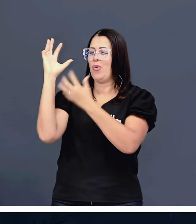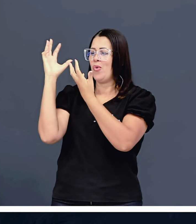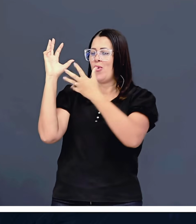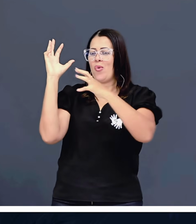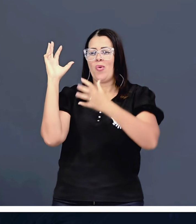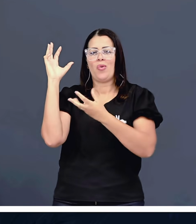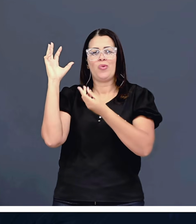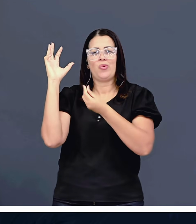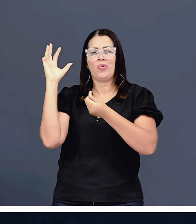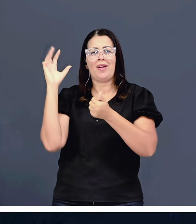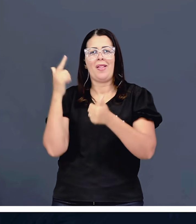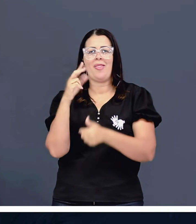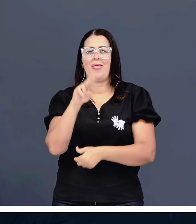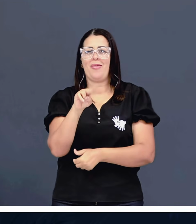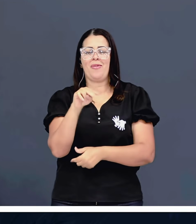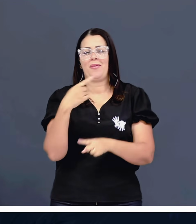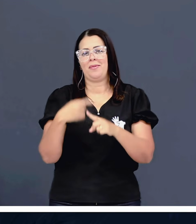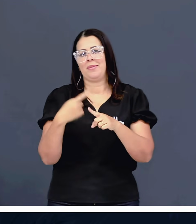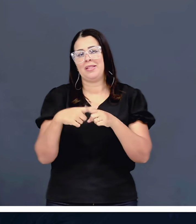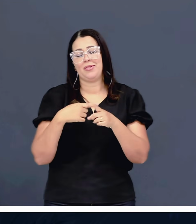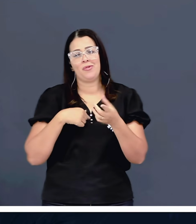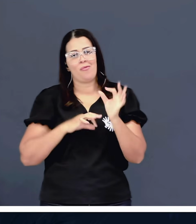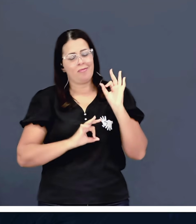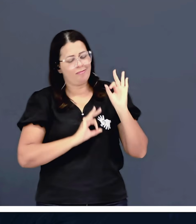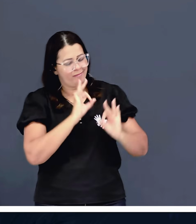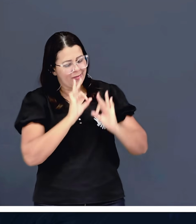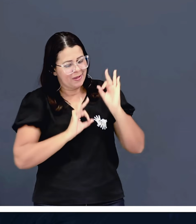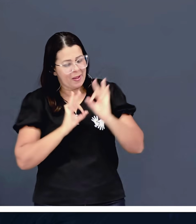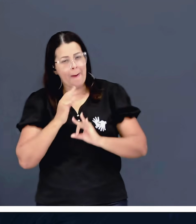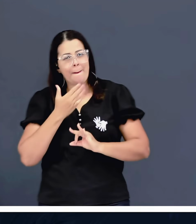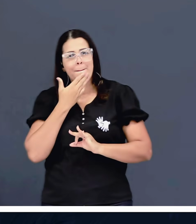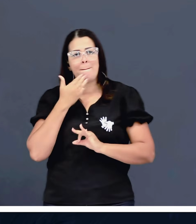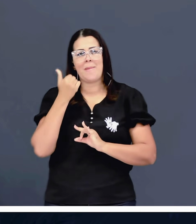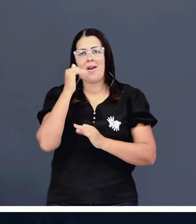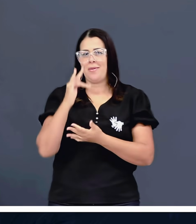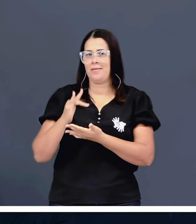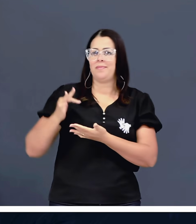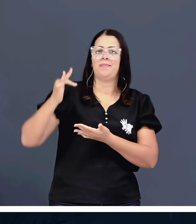caem, exatamente me preparando para o melhor.